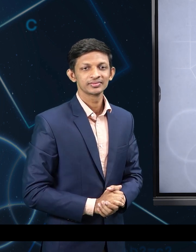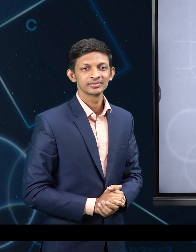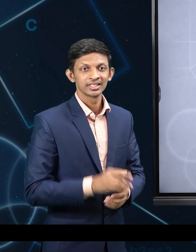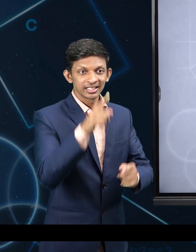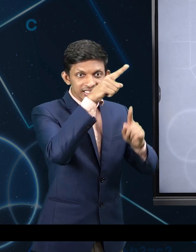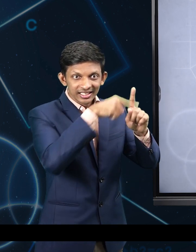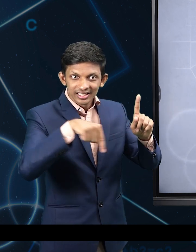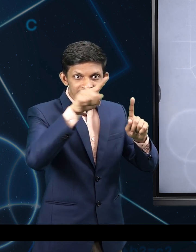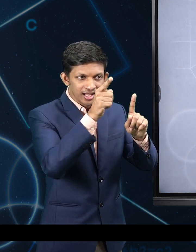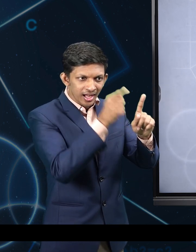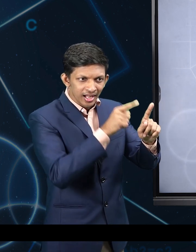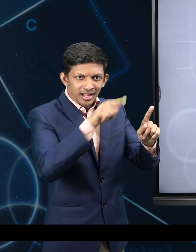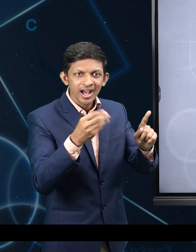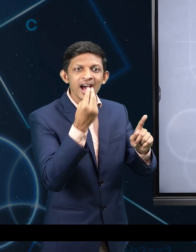ವೃತ್ತಾಕಾರದ ವಲಯ,